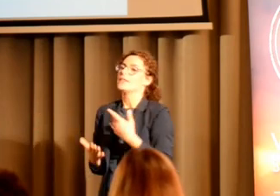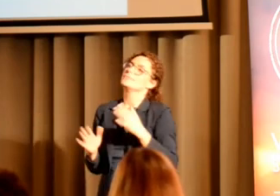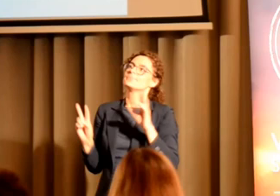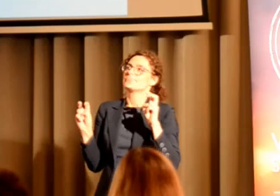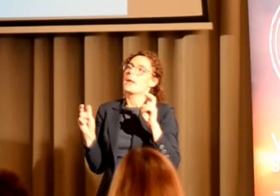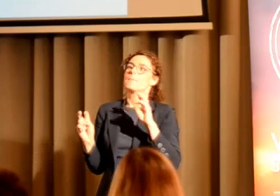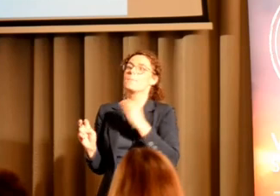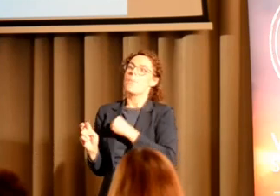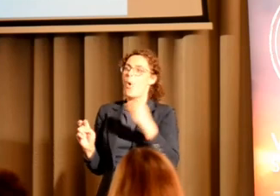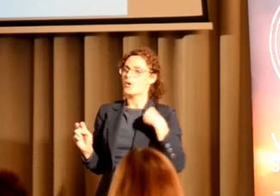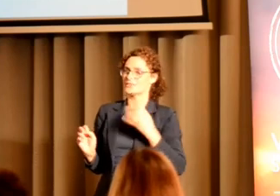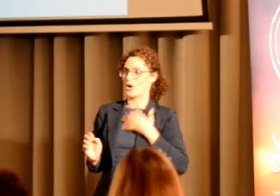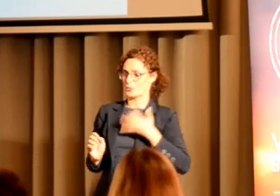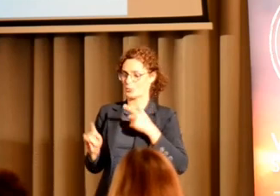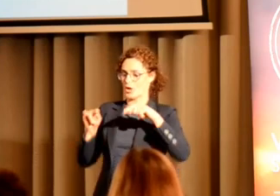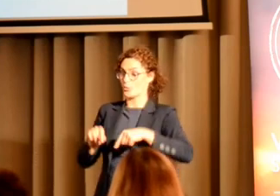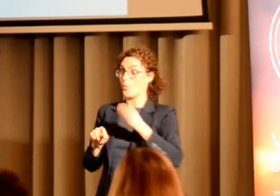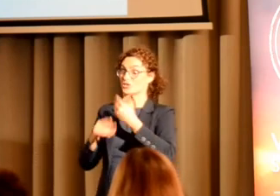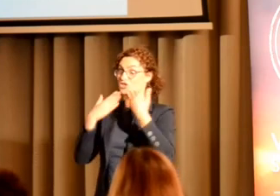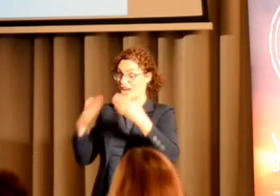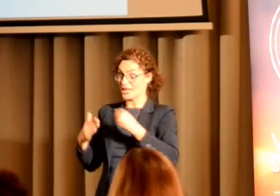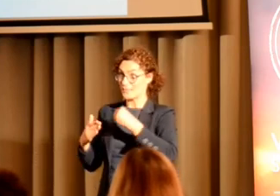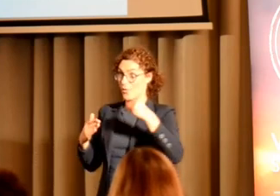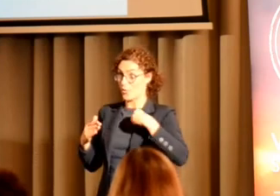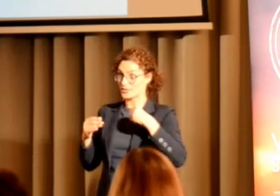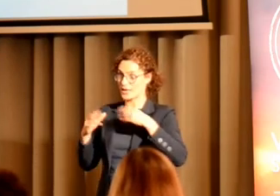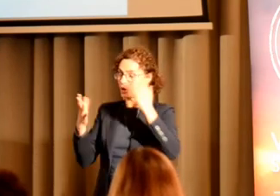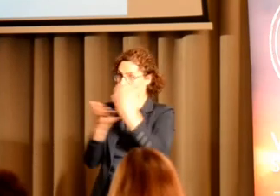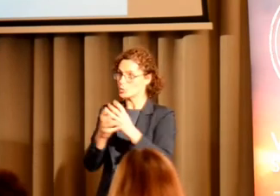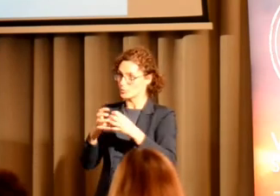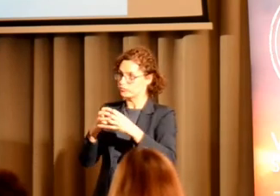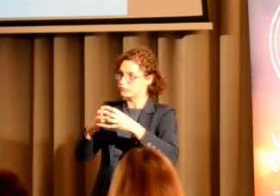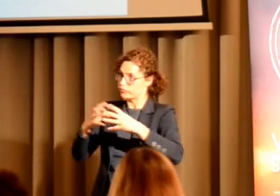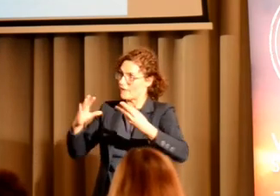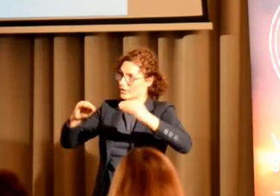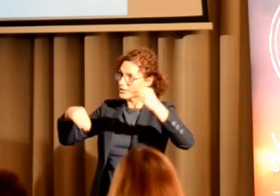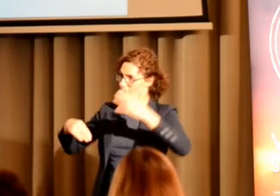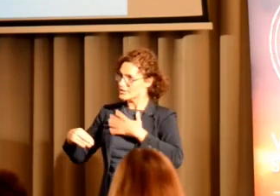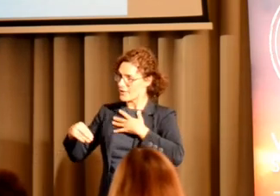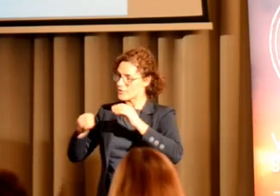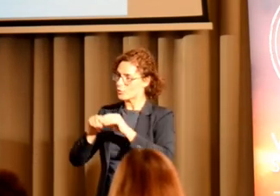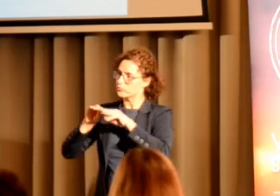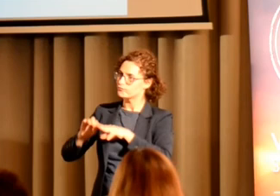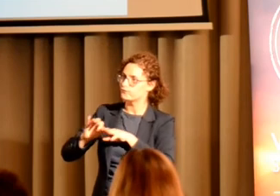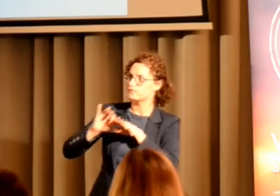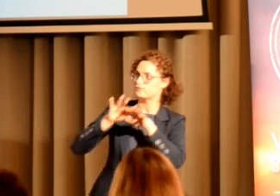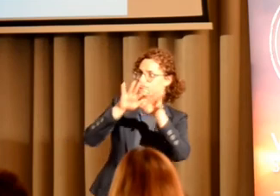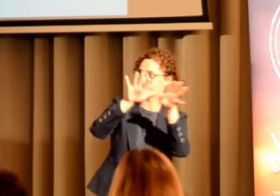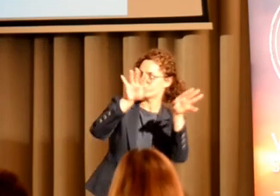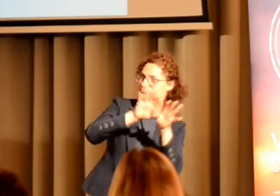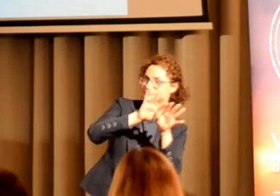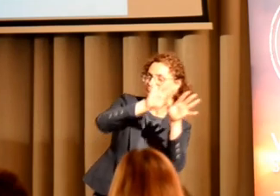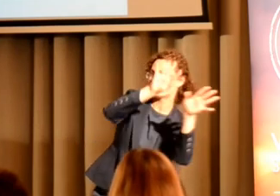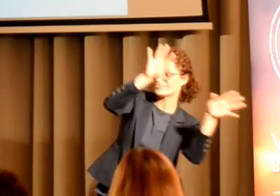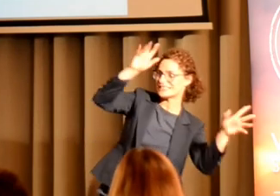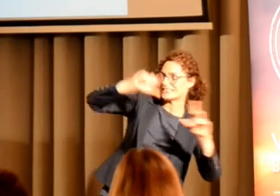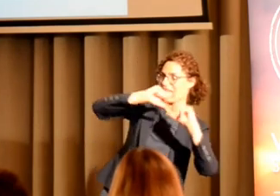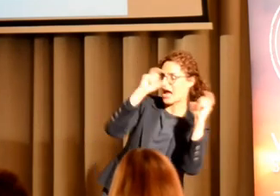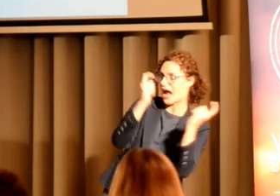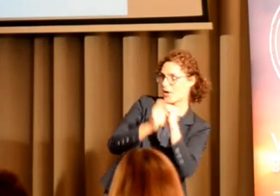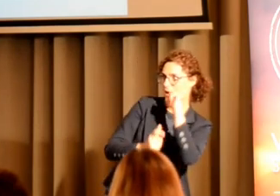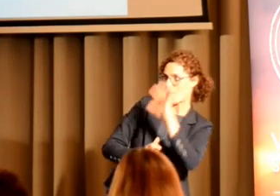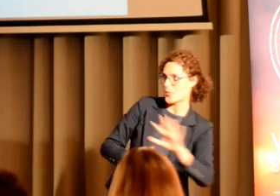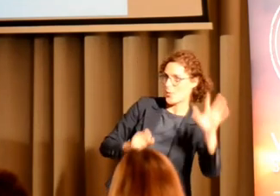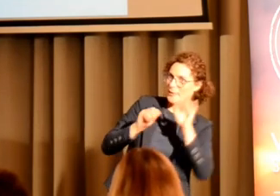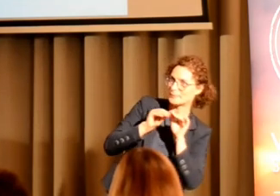takim eksporterem wilków i dzięki nam ta populacja wilka w Europie znacząco wzrosła, ale też obszar, który jest zasiedlony przez wilki,